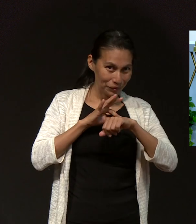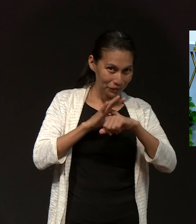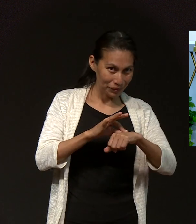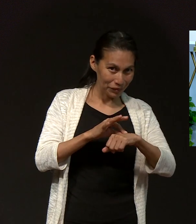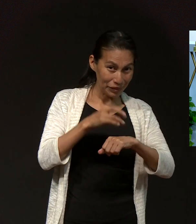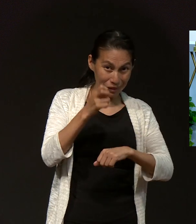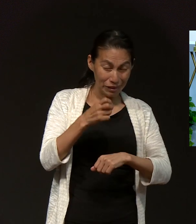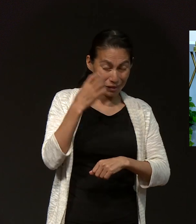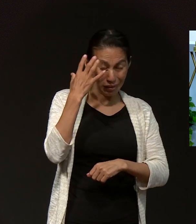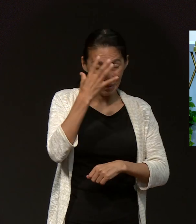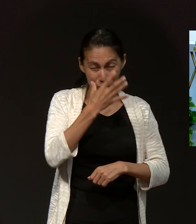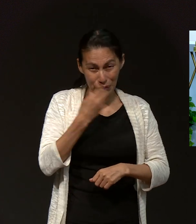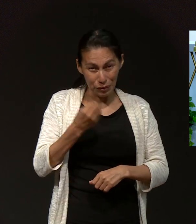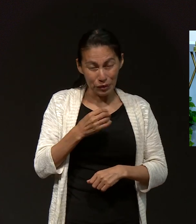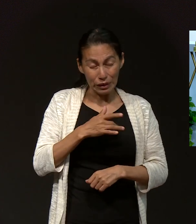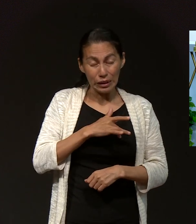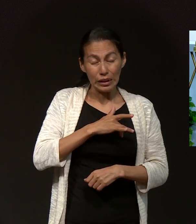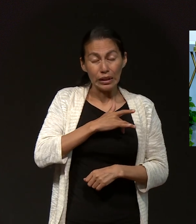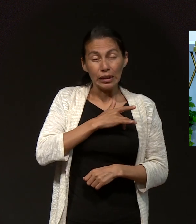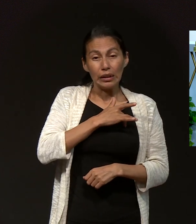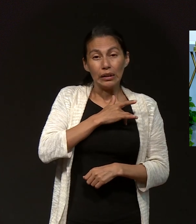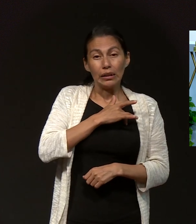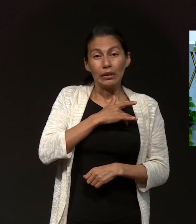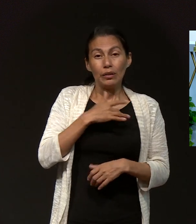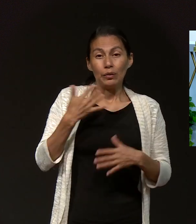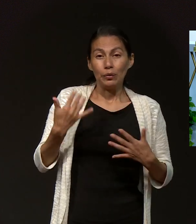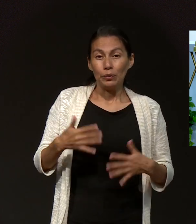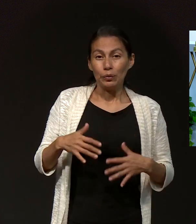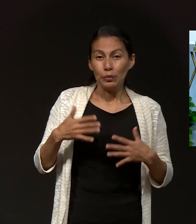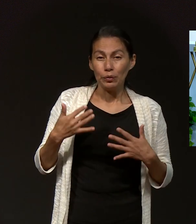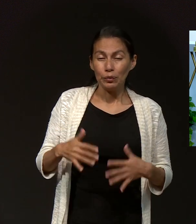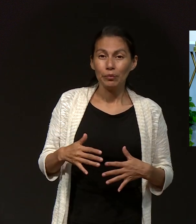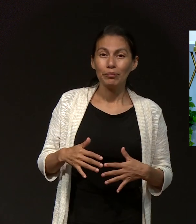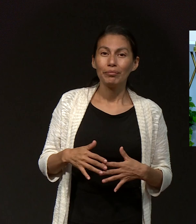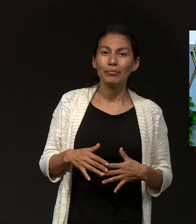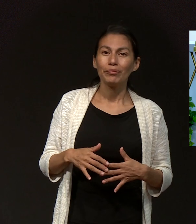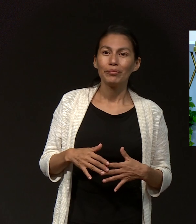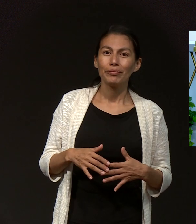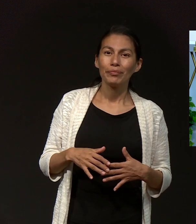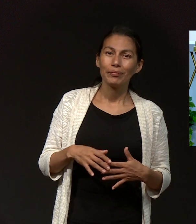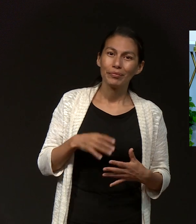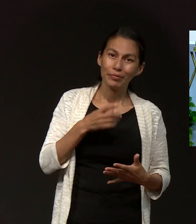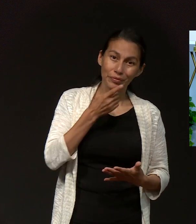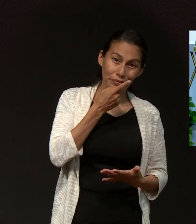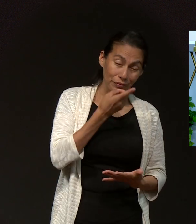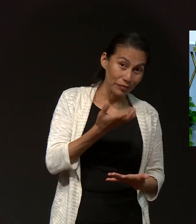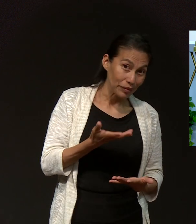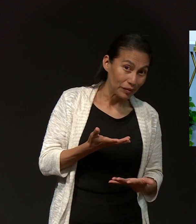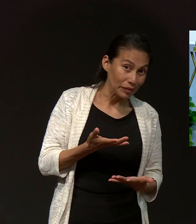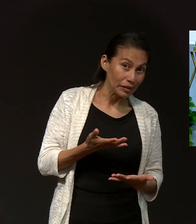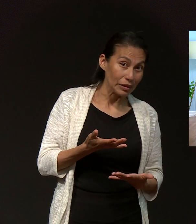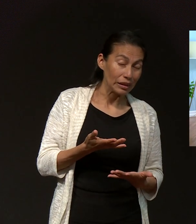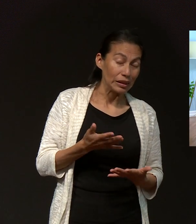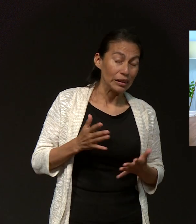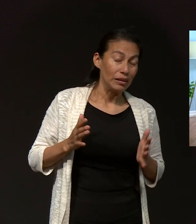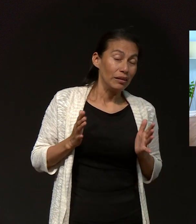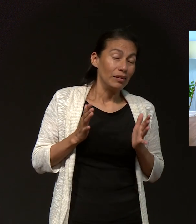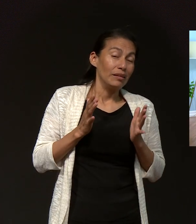Hemos escuchado este testimonio que nos ha llegado al corazón. Casi podemos decir que